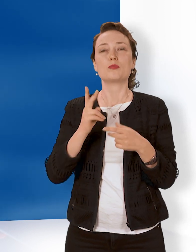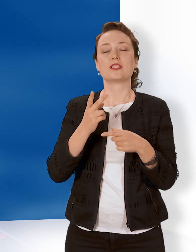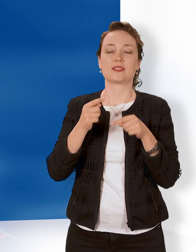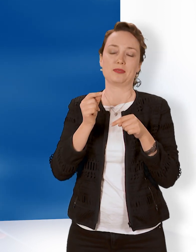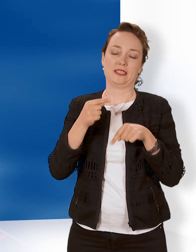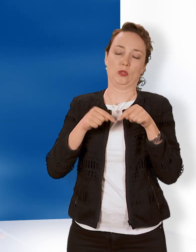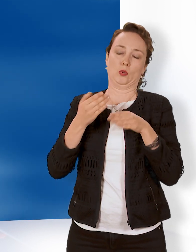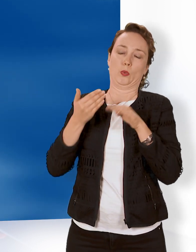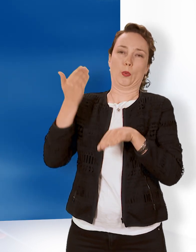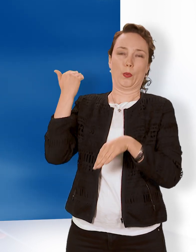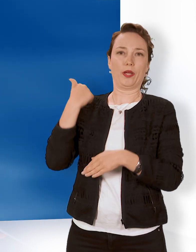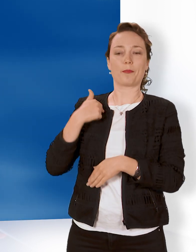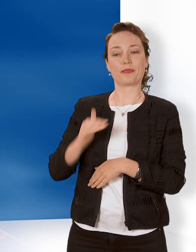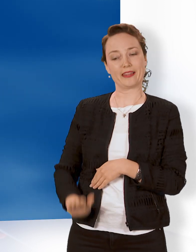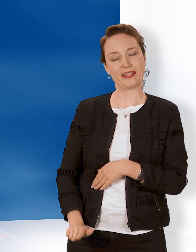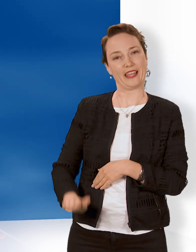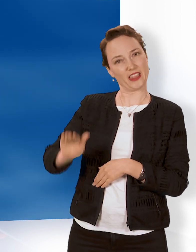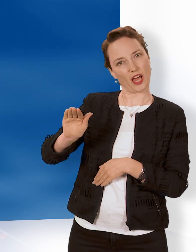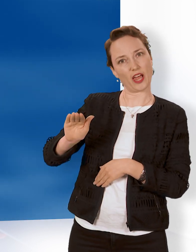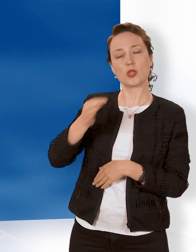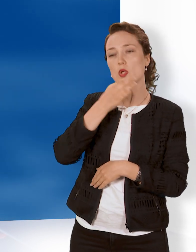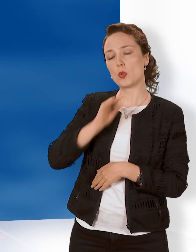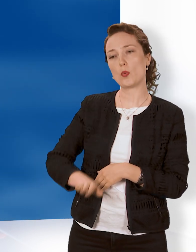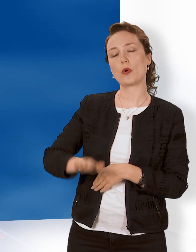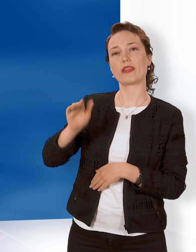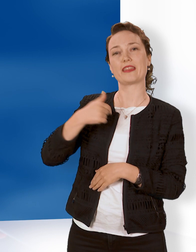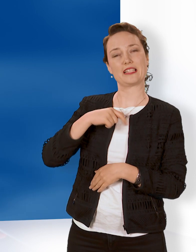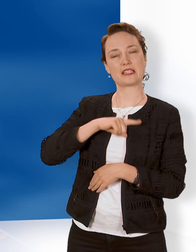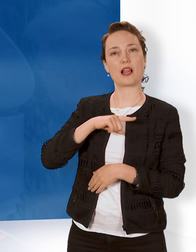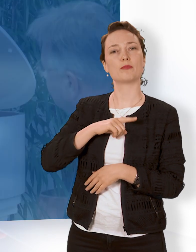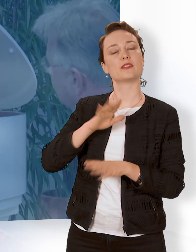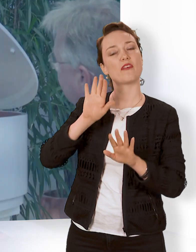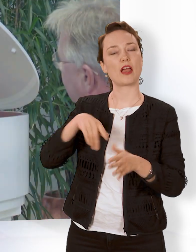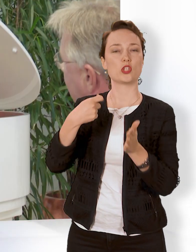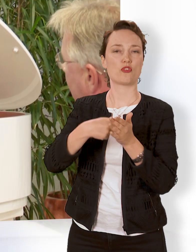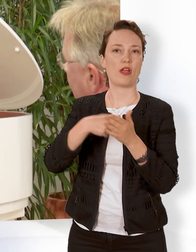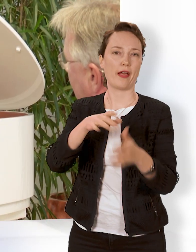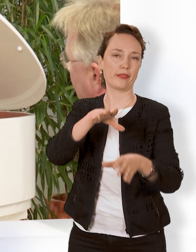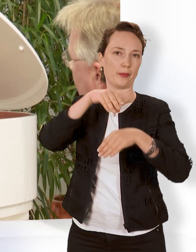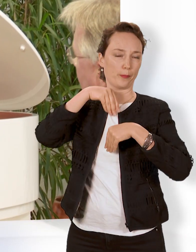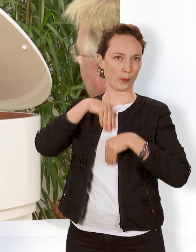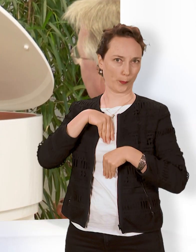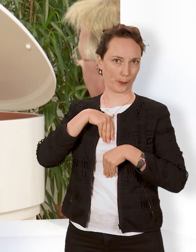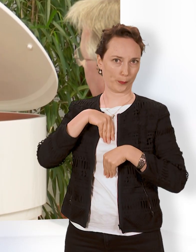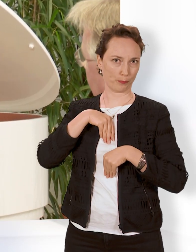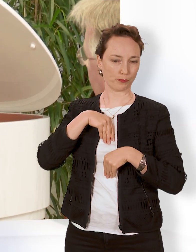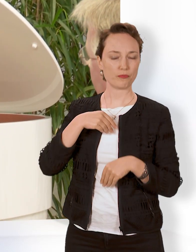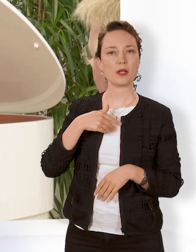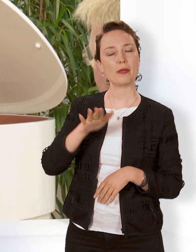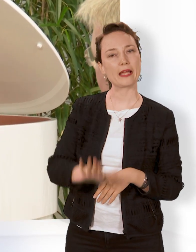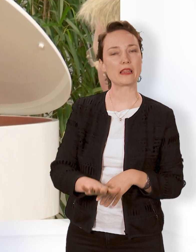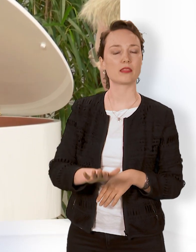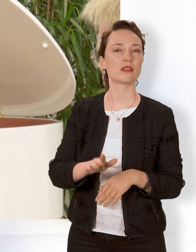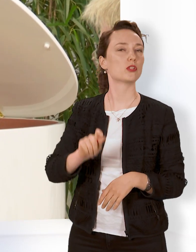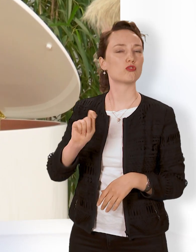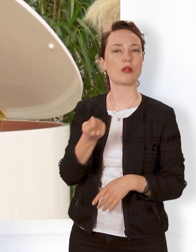in der Jugend falsche Werte mir angeeignet habe. Mhm. Sprich, als Kind kriegt man natürlich